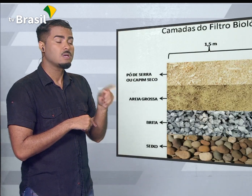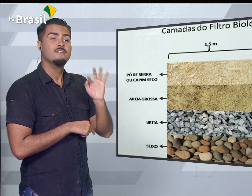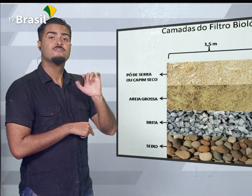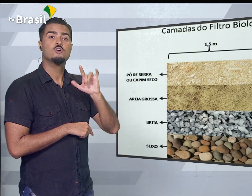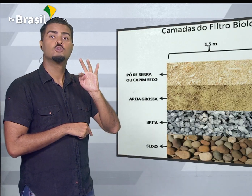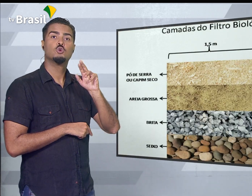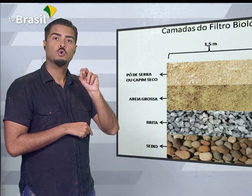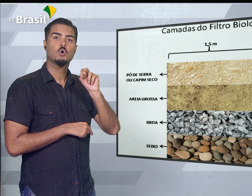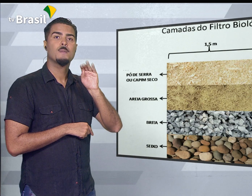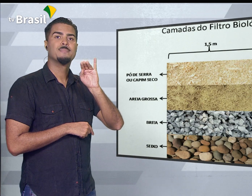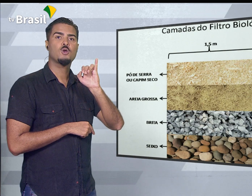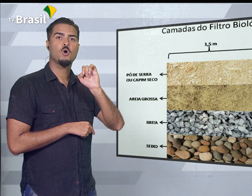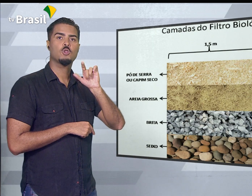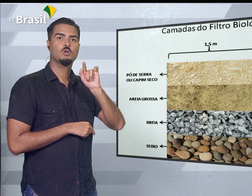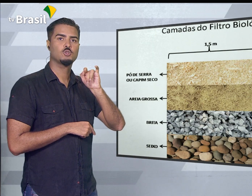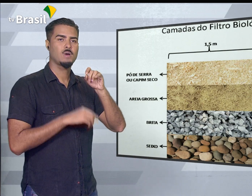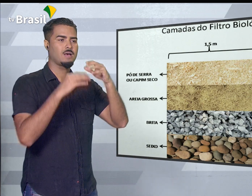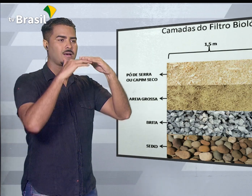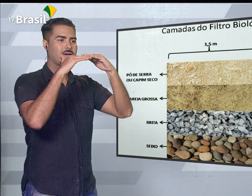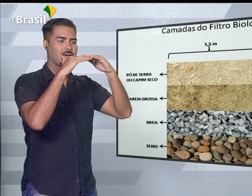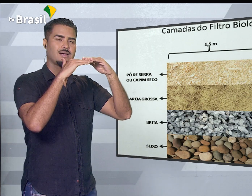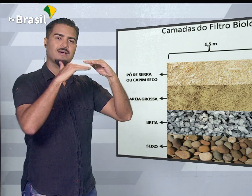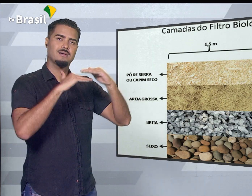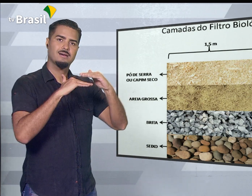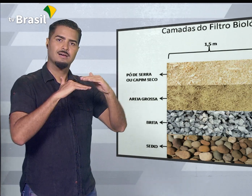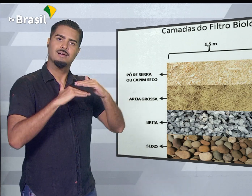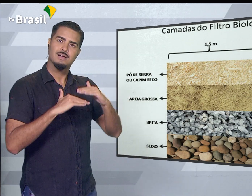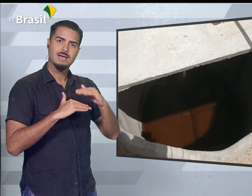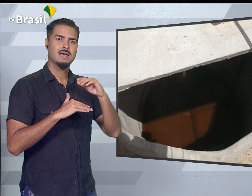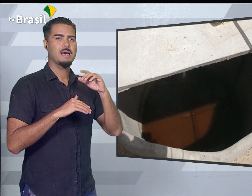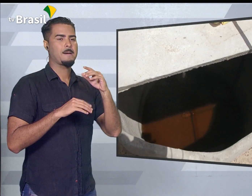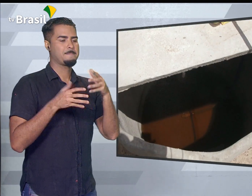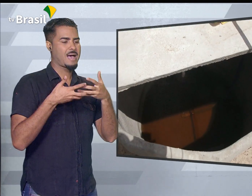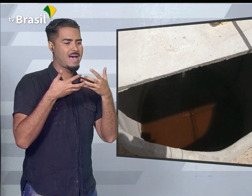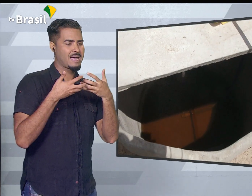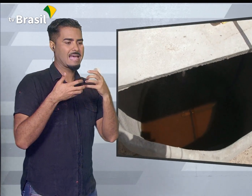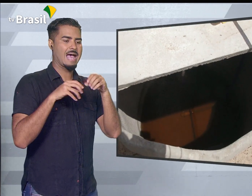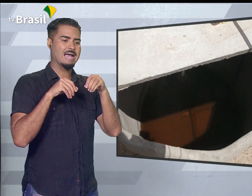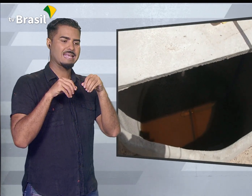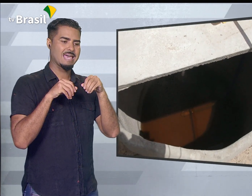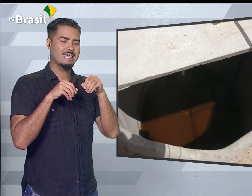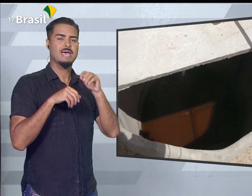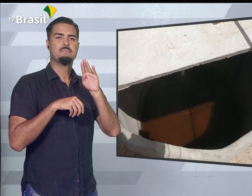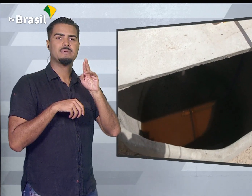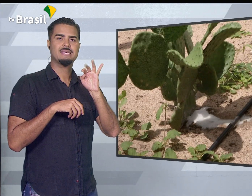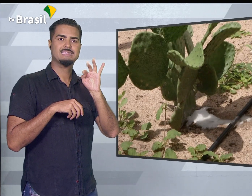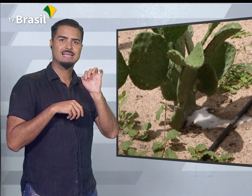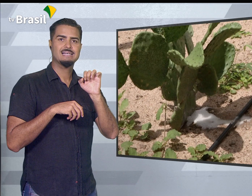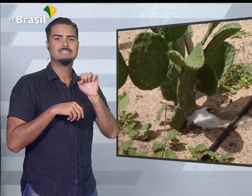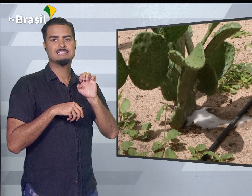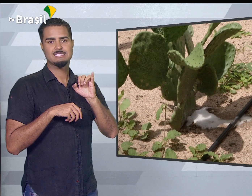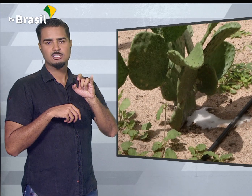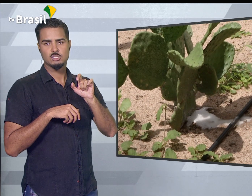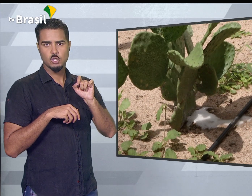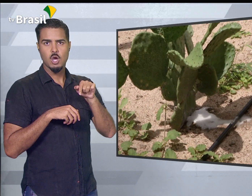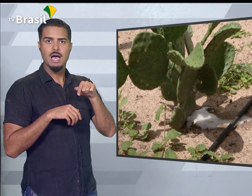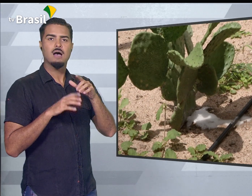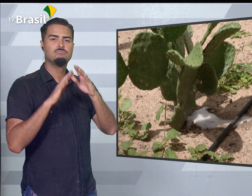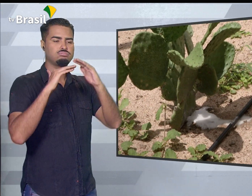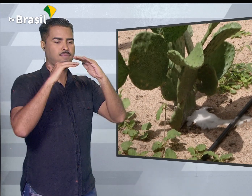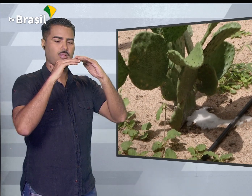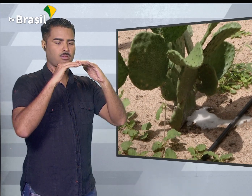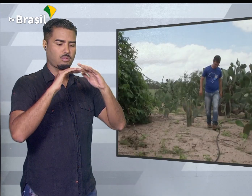formado por palha seca, areia, brita e seixo. E, por fim, é armazenada num tanque para ser distribuída